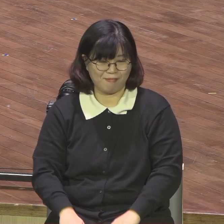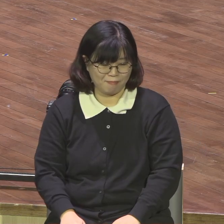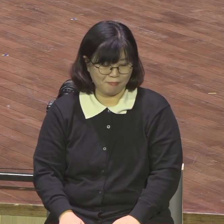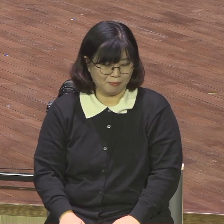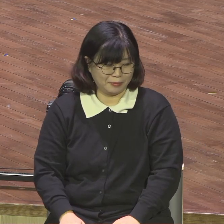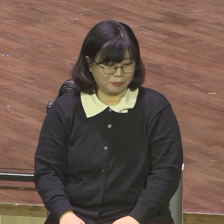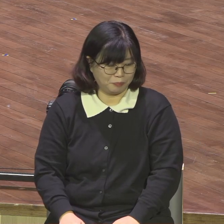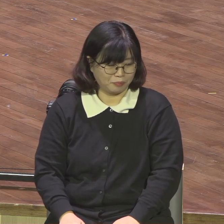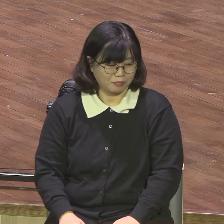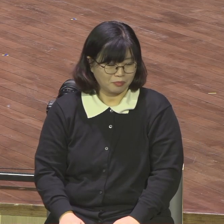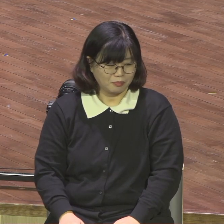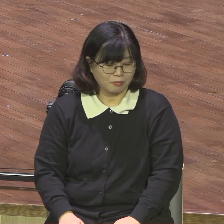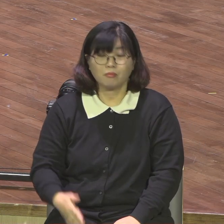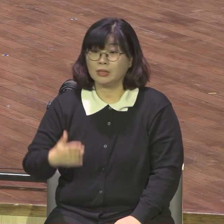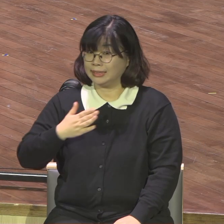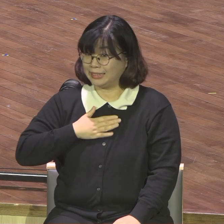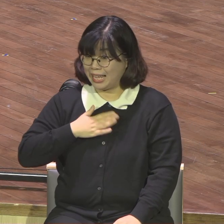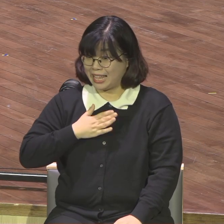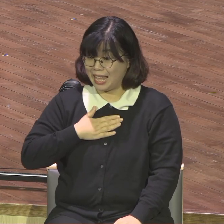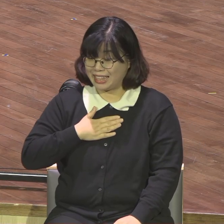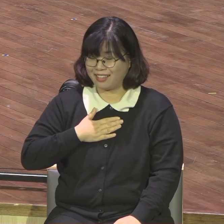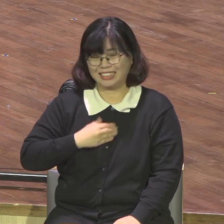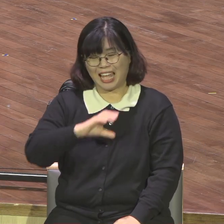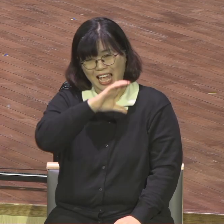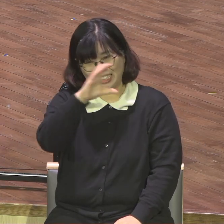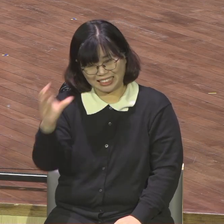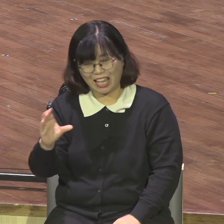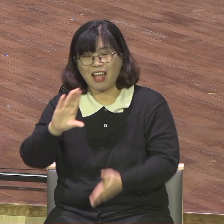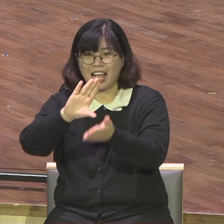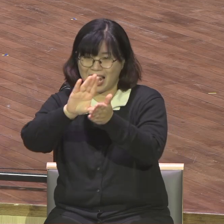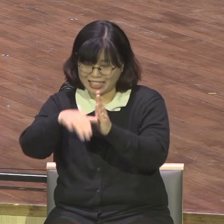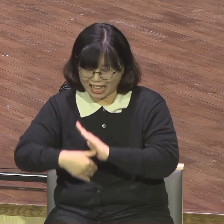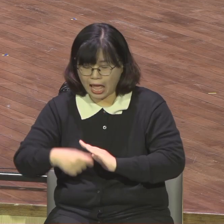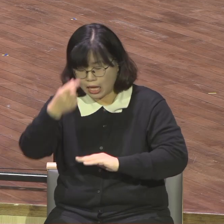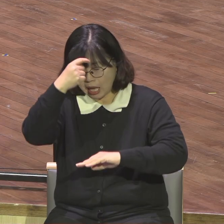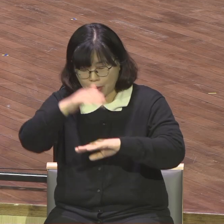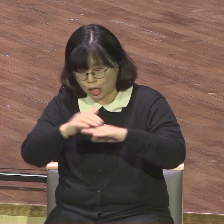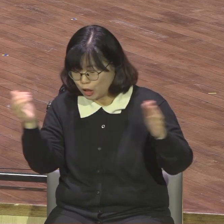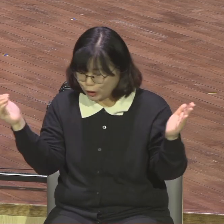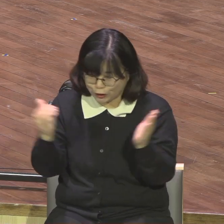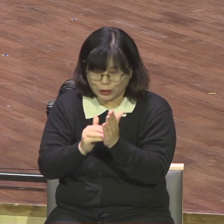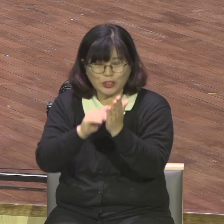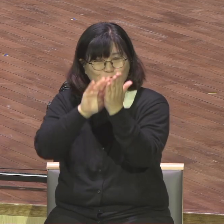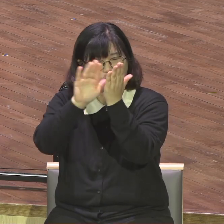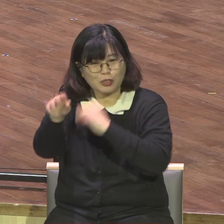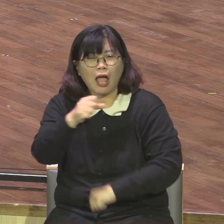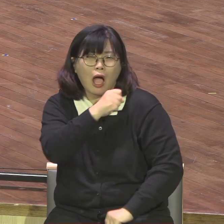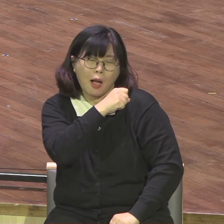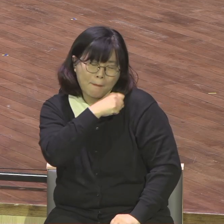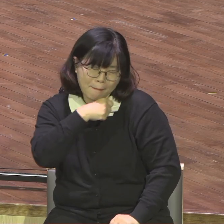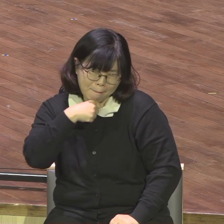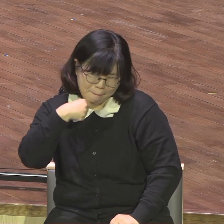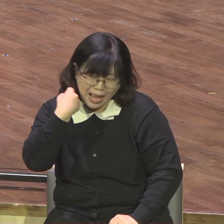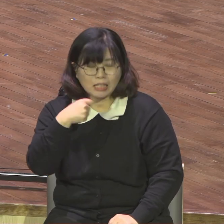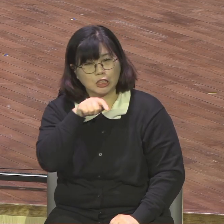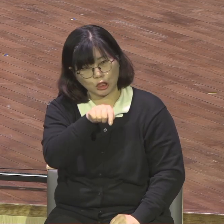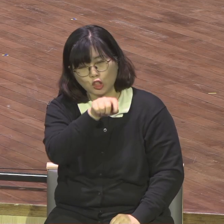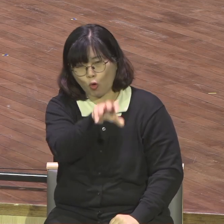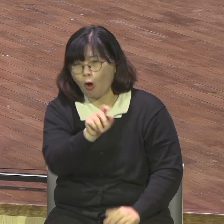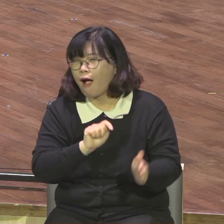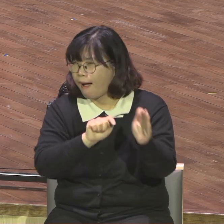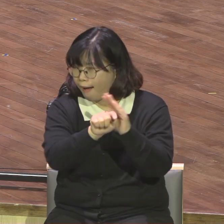저는 크리스마스에 예배 드린 후 부모님, 누나, 형이랑 맛있는 거 먹으러 가요. 저 화곡동에 맛집은 다 알고